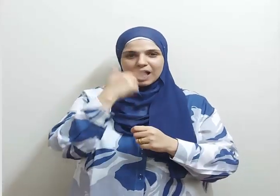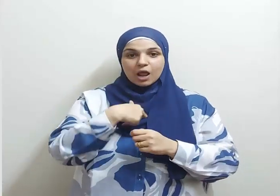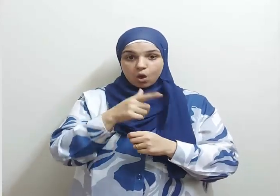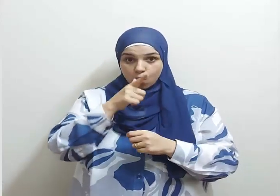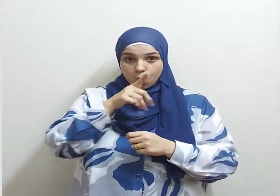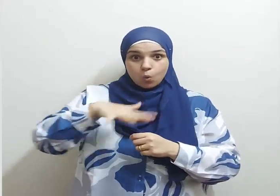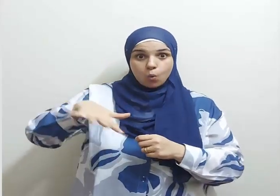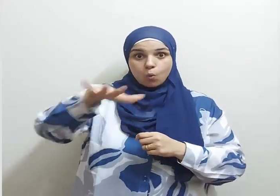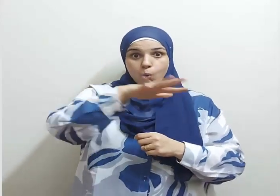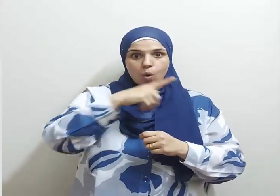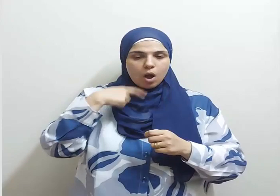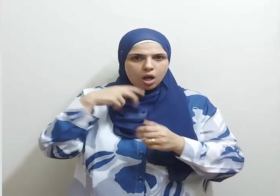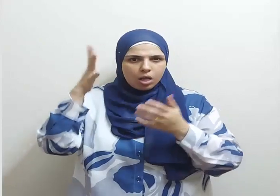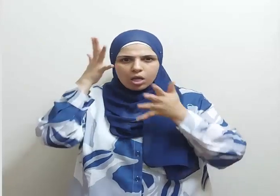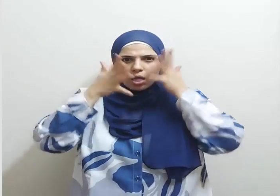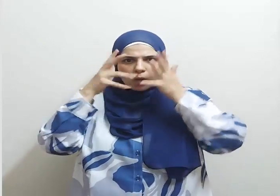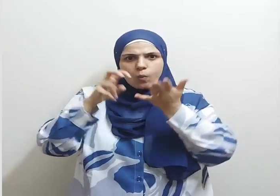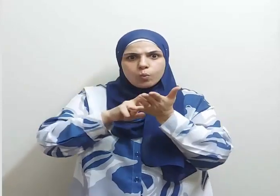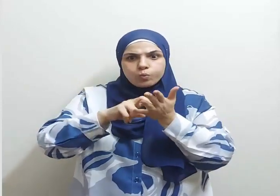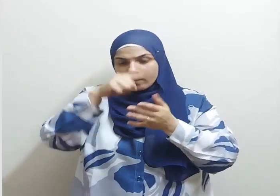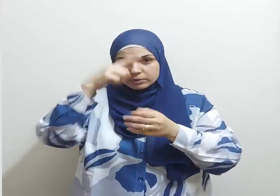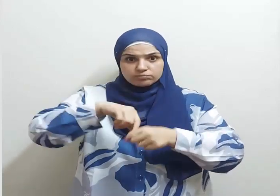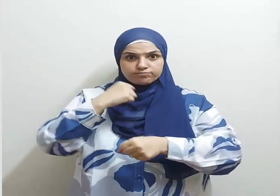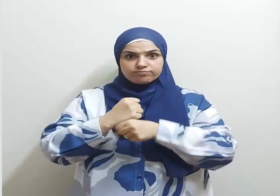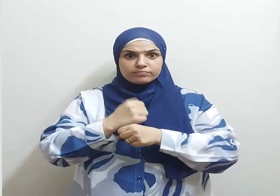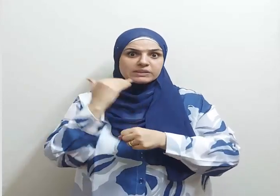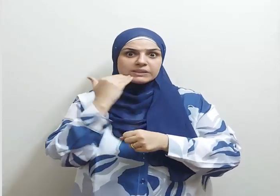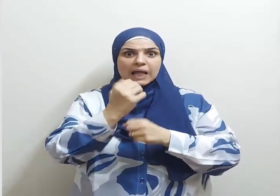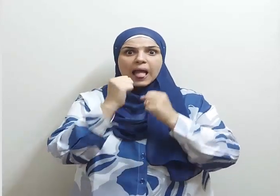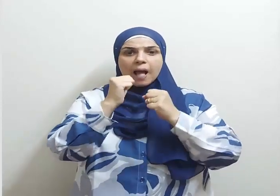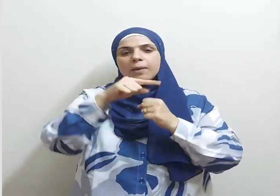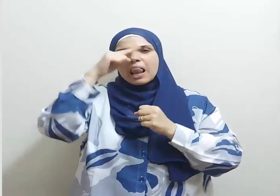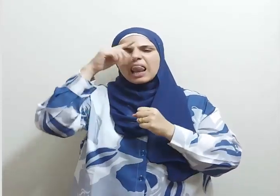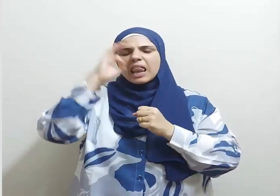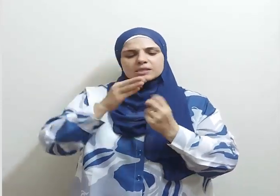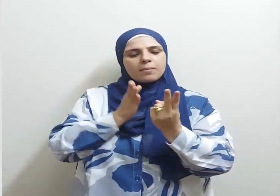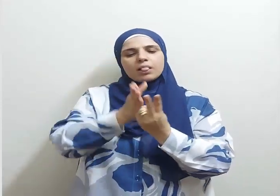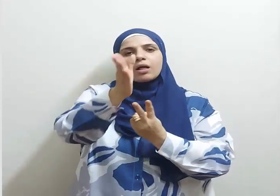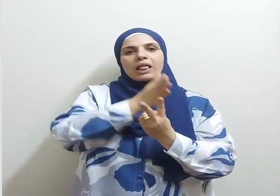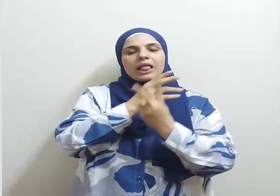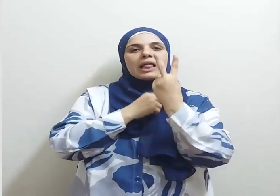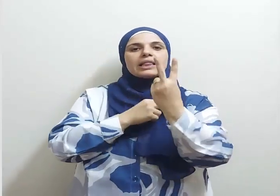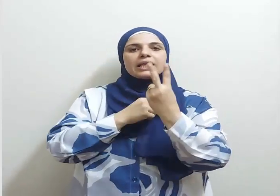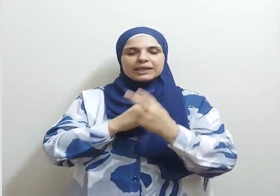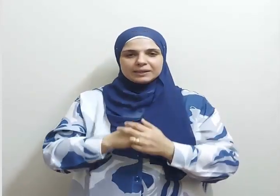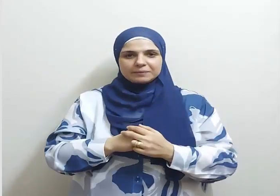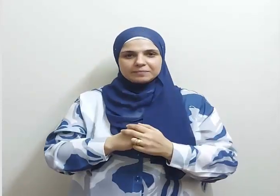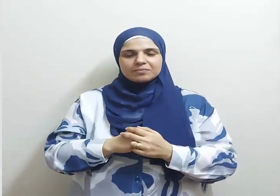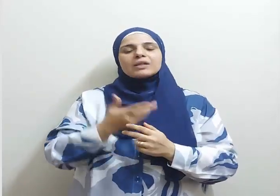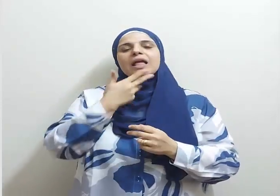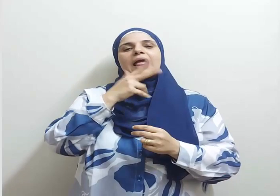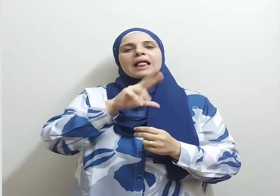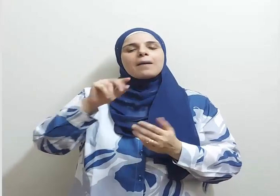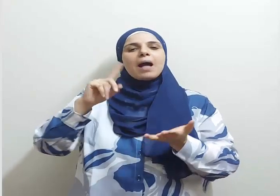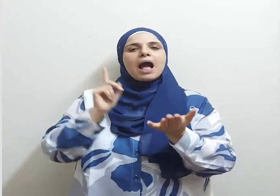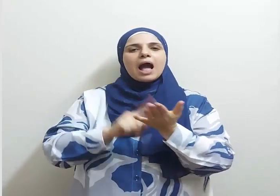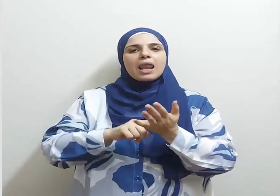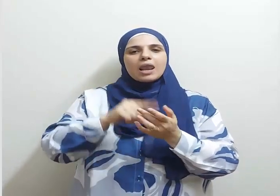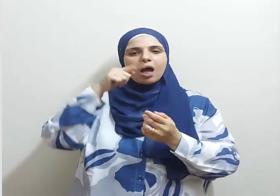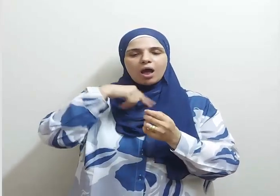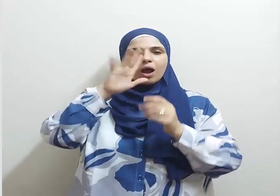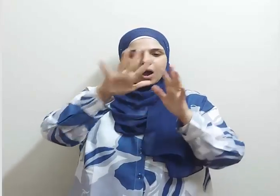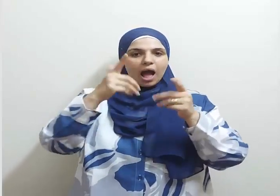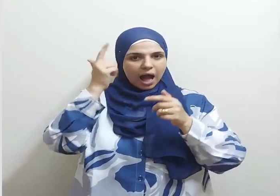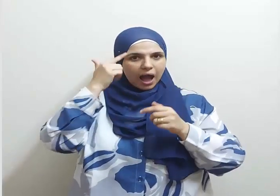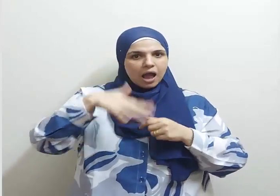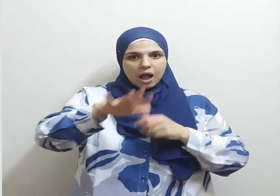هل تربصون بنا الا احدى الحسن نيين كما انه يدرك ان الحياه